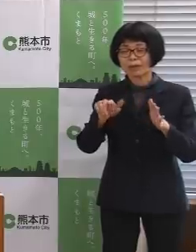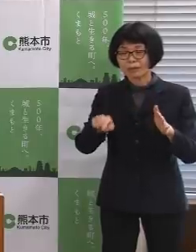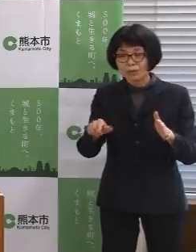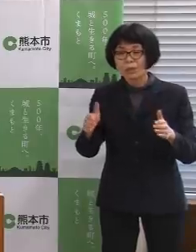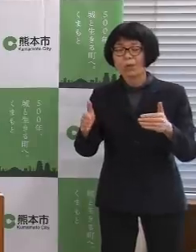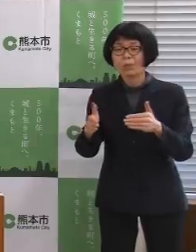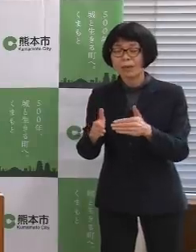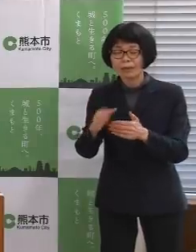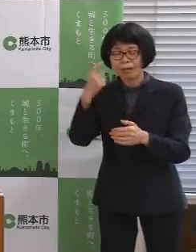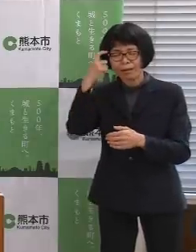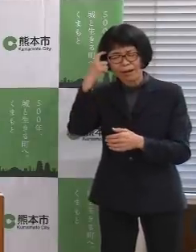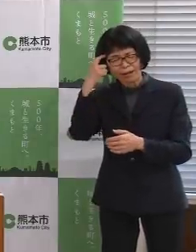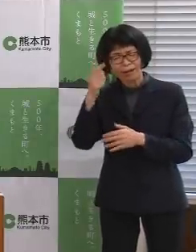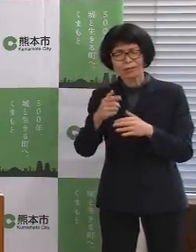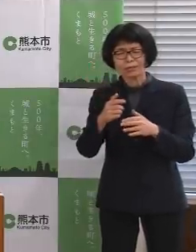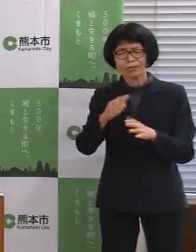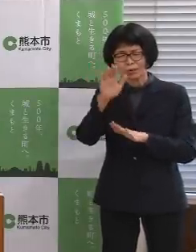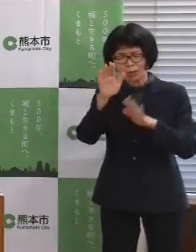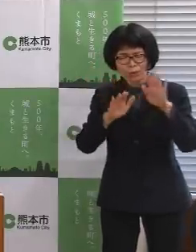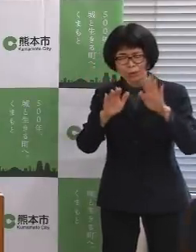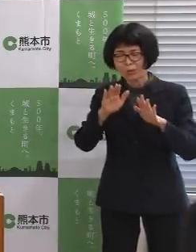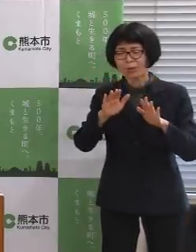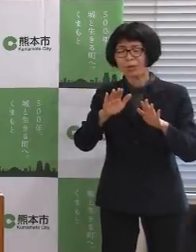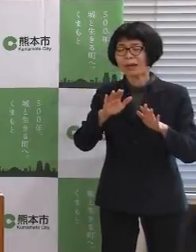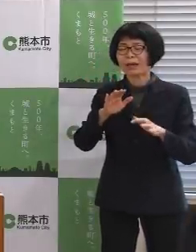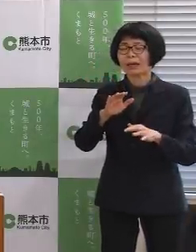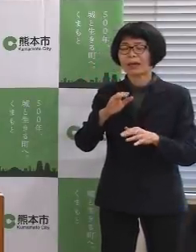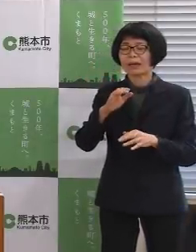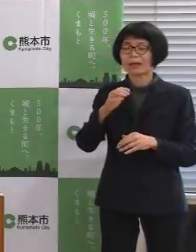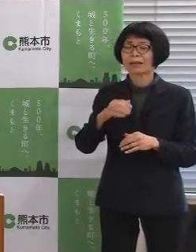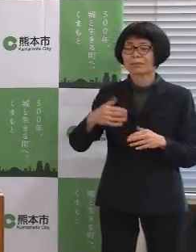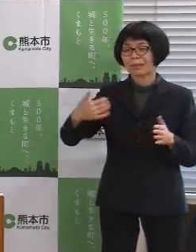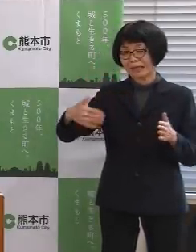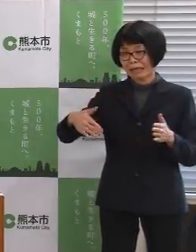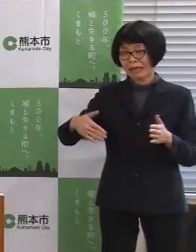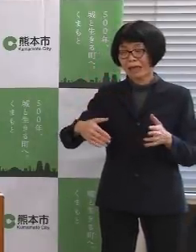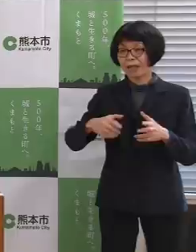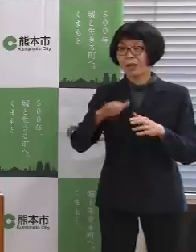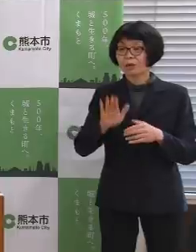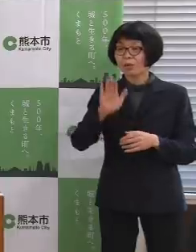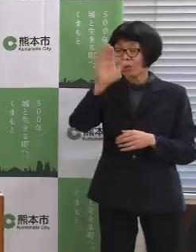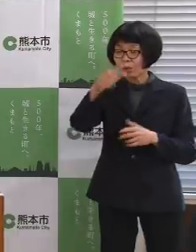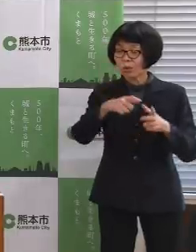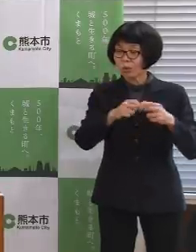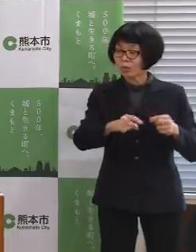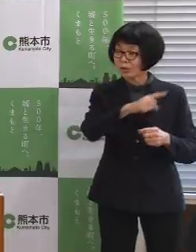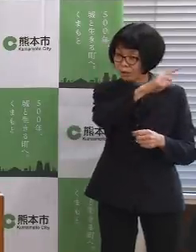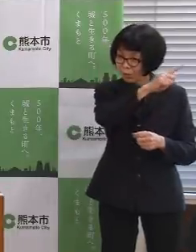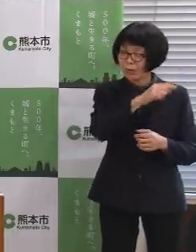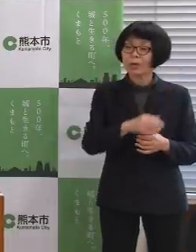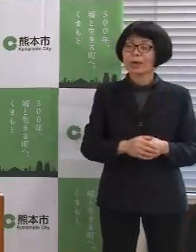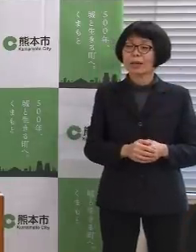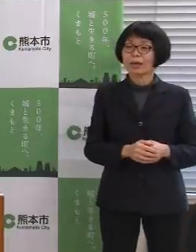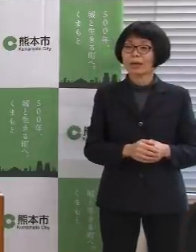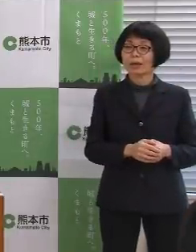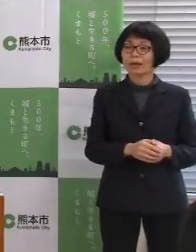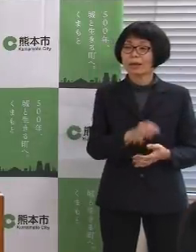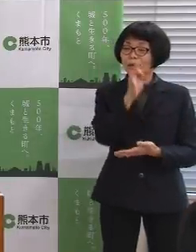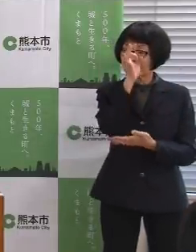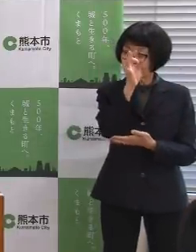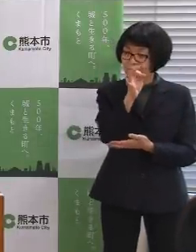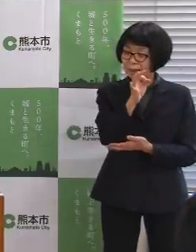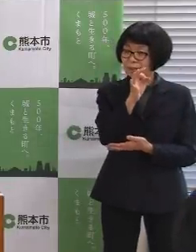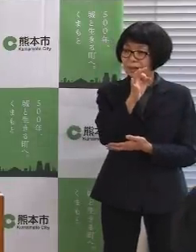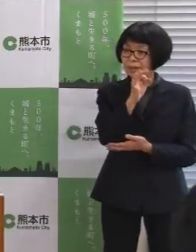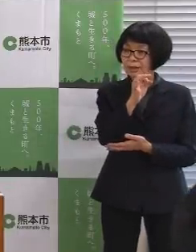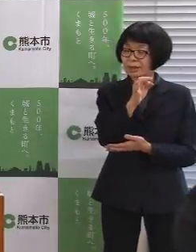を考える状況にはないということでございます。で、今後国からのですね、まあ、いろいろな財政措置、こういったもの